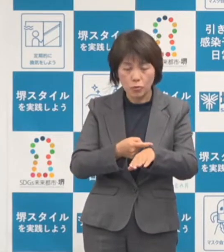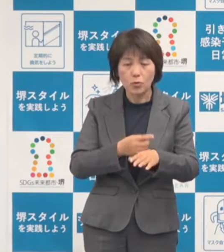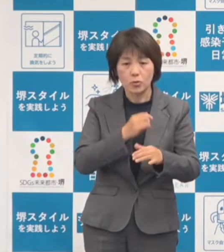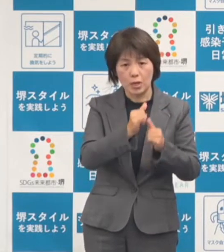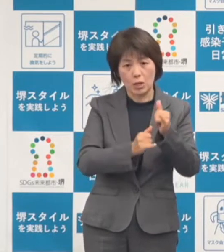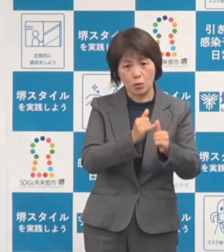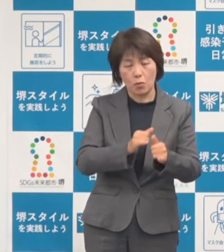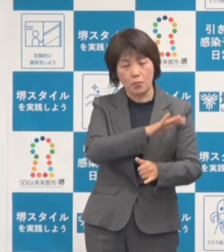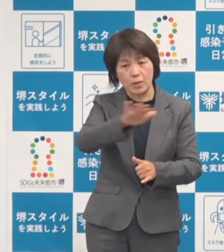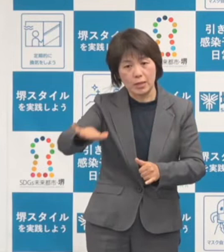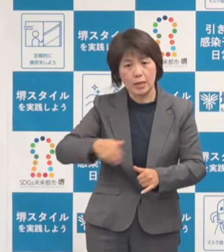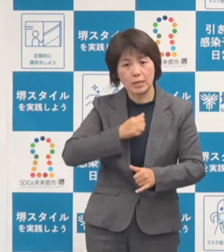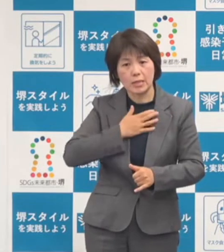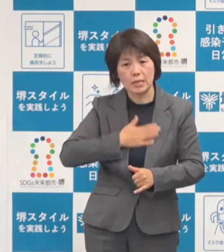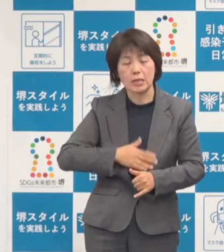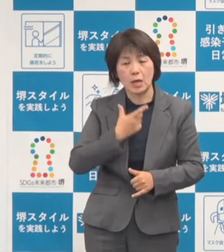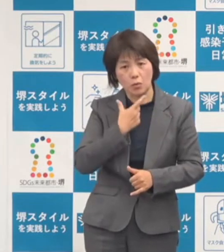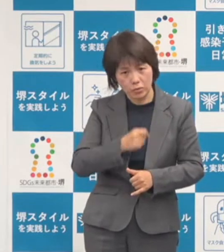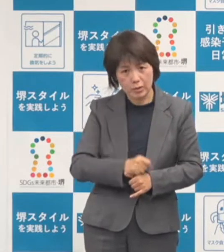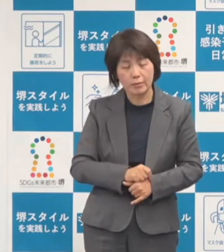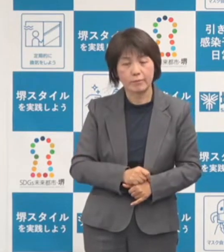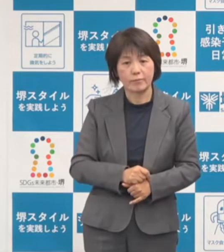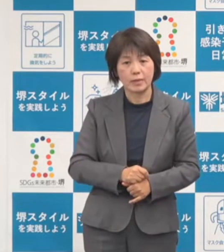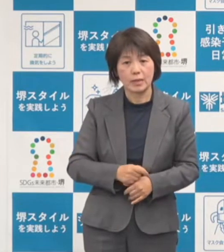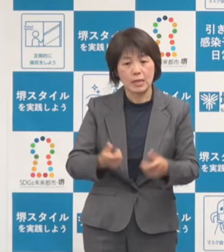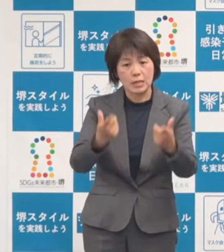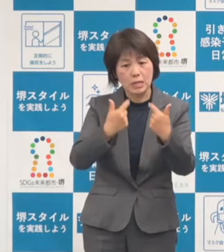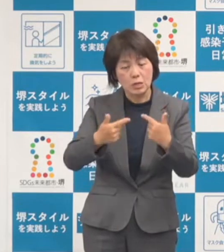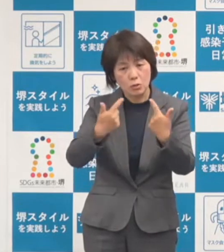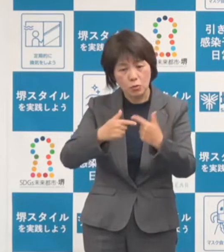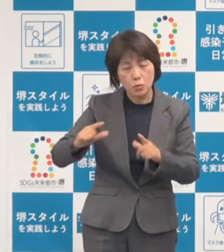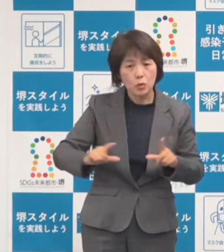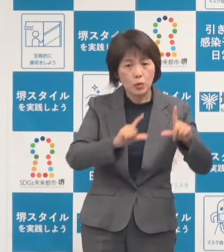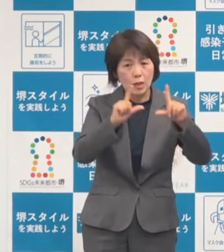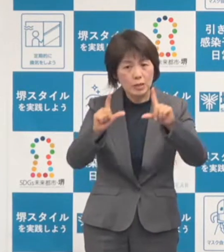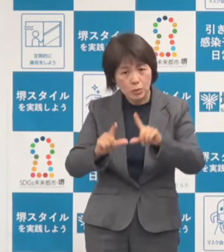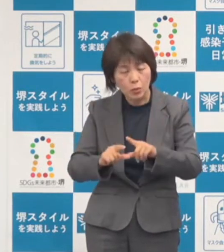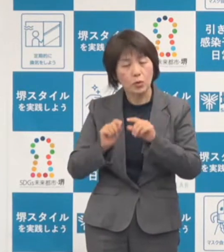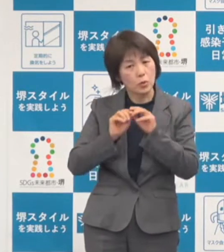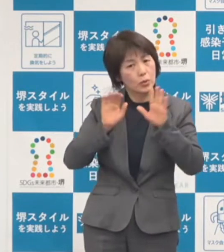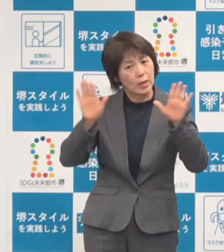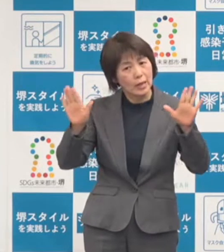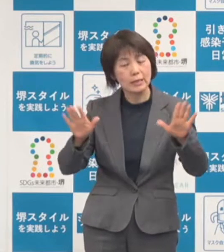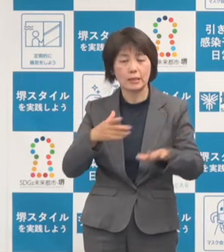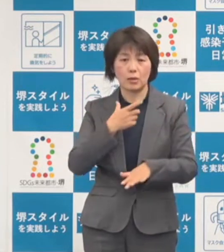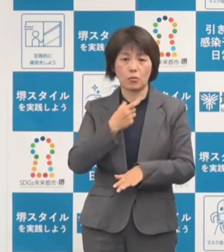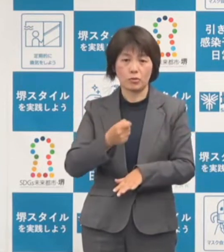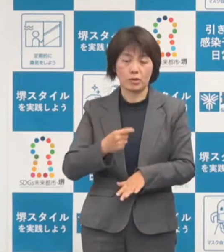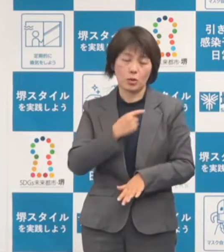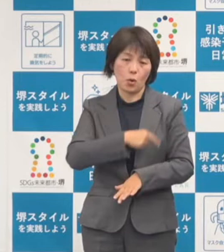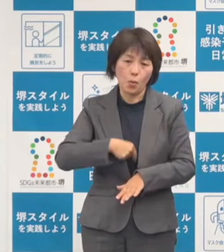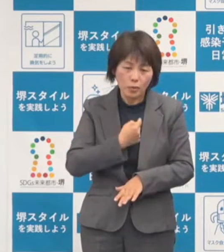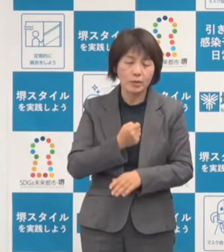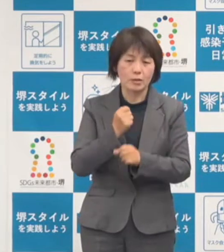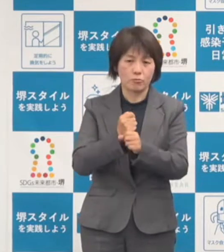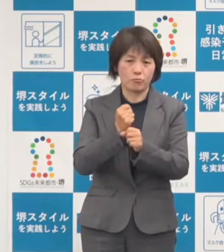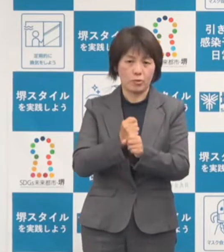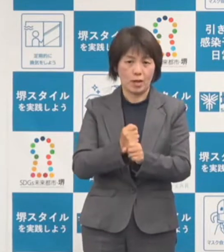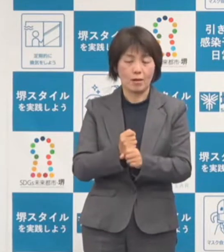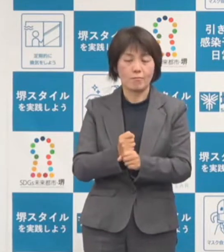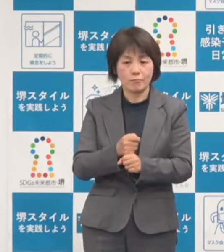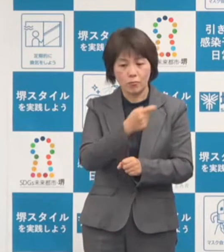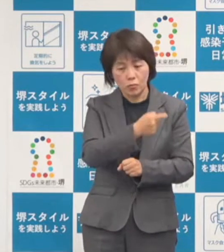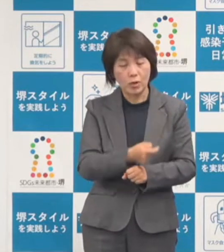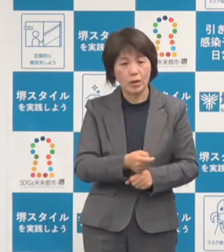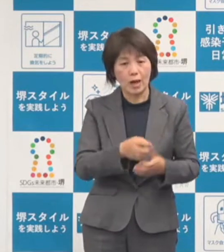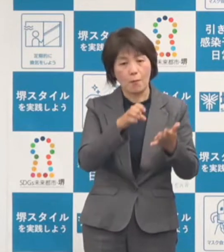いて、堺の伝統の技で日常の暮らしをより豊かにしていただきたいという思いです。こちらが堺キッチンのロゴマ